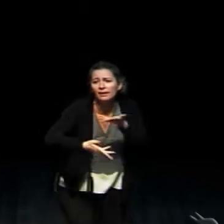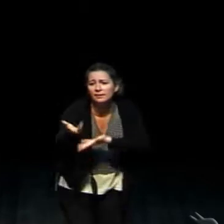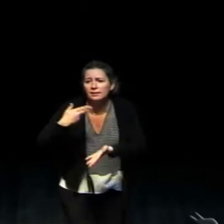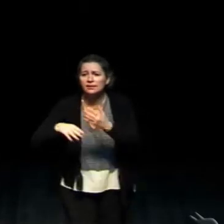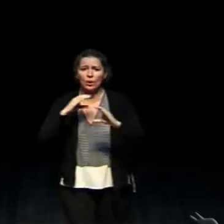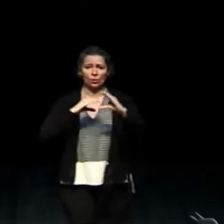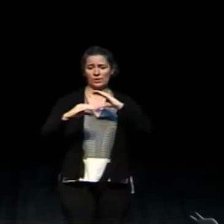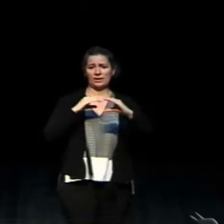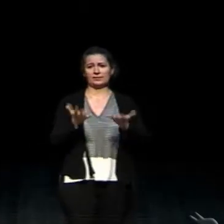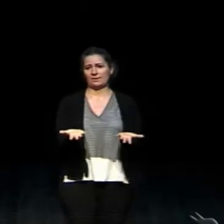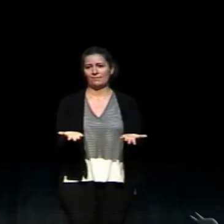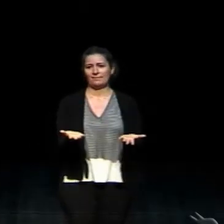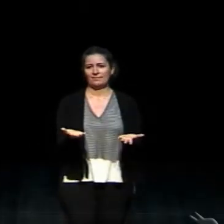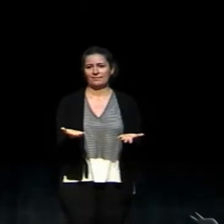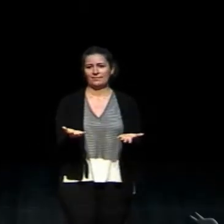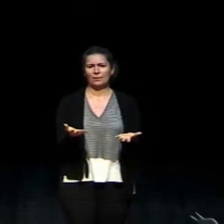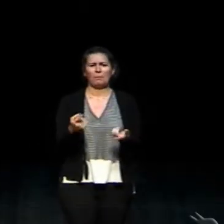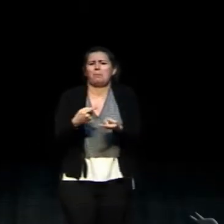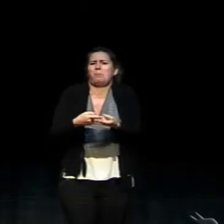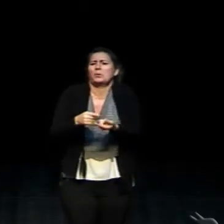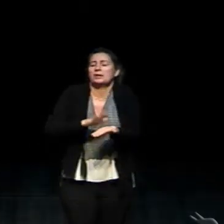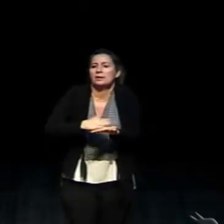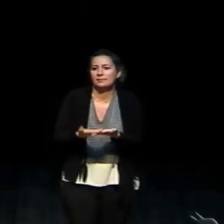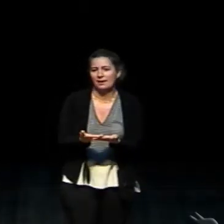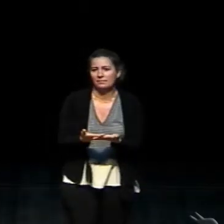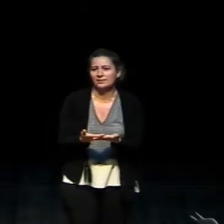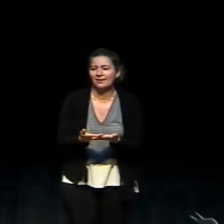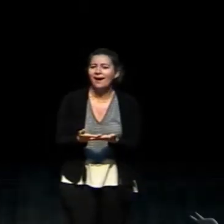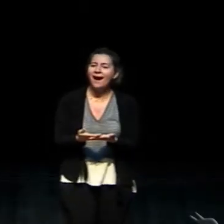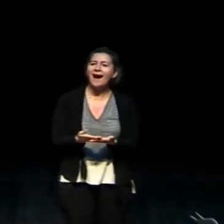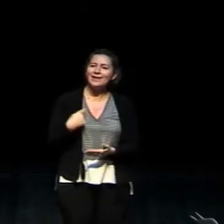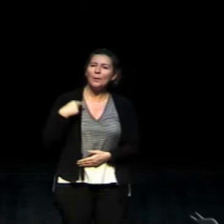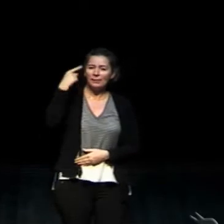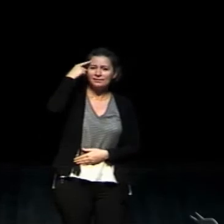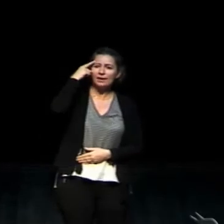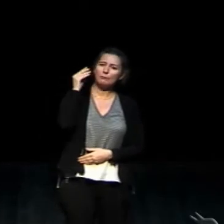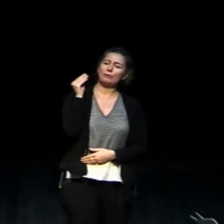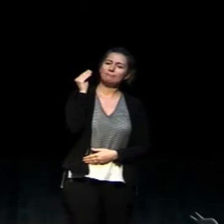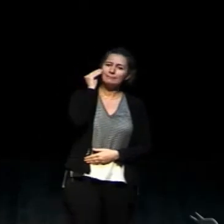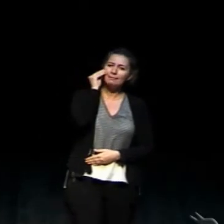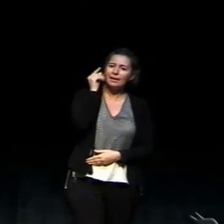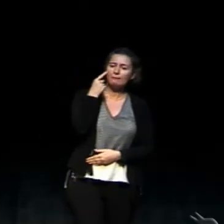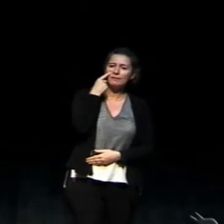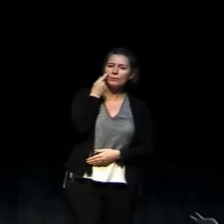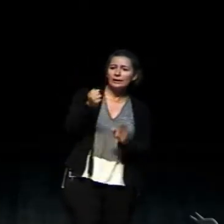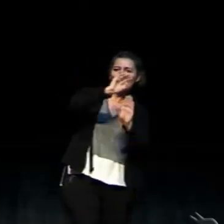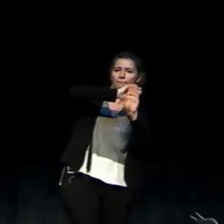com a modalidade da língua, que o aluno está ali, ele não está ouvindo nada, ele não tem nenhum... mas o